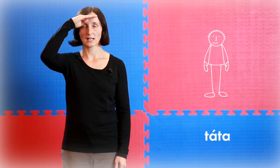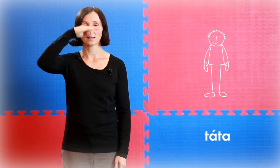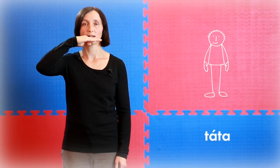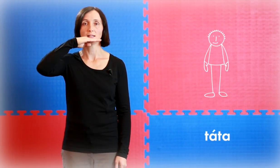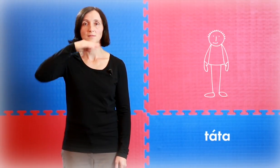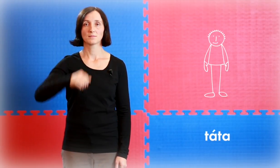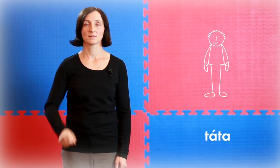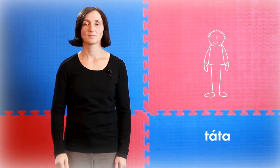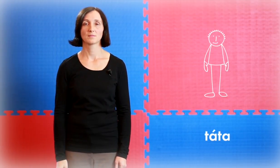Táta.